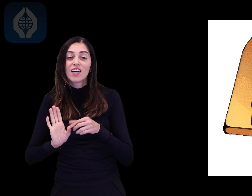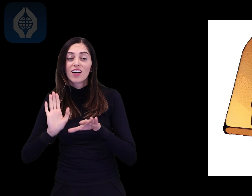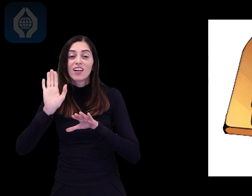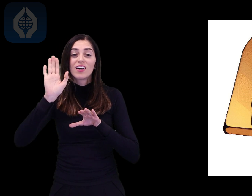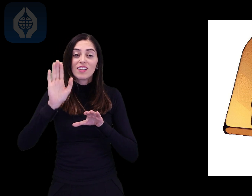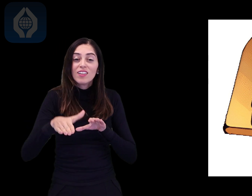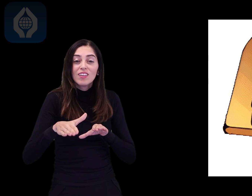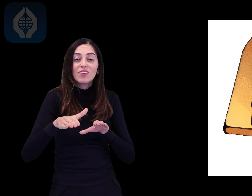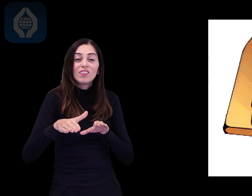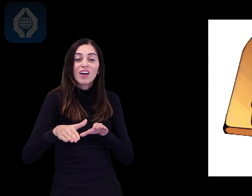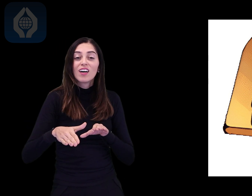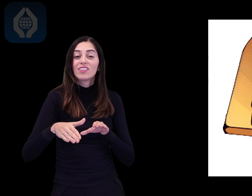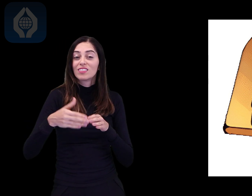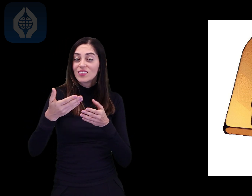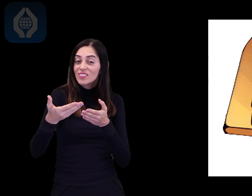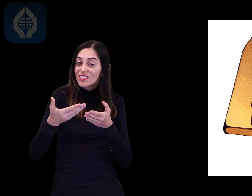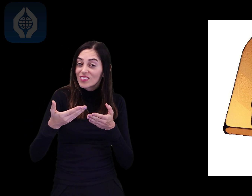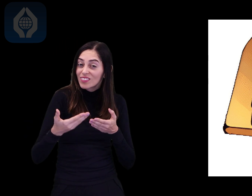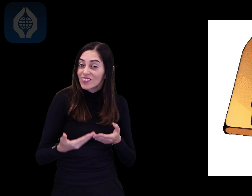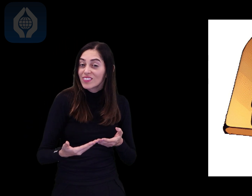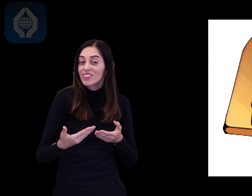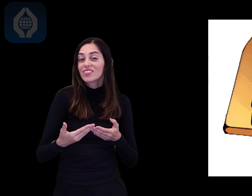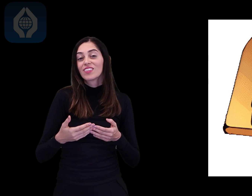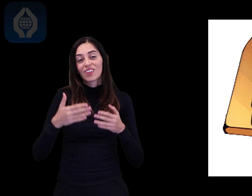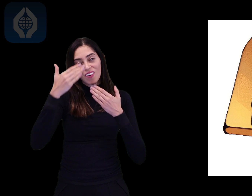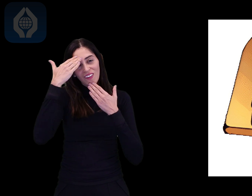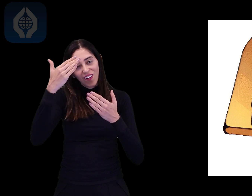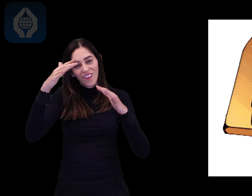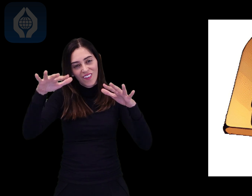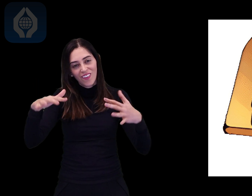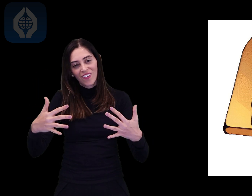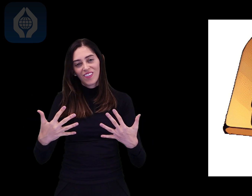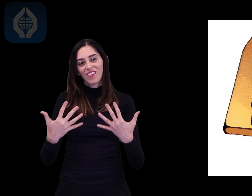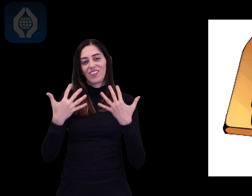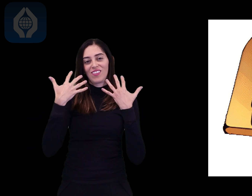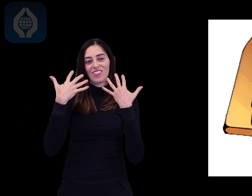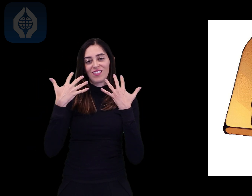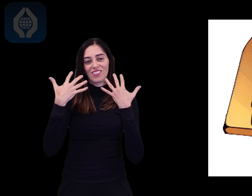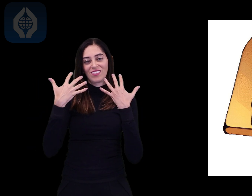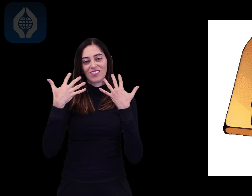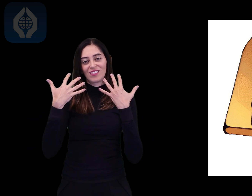nossa 25ª lição. Até lá e muito obrigado por sua atenção.